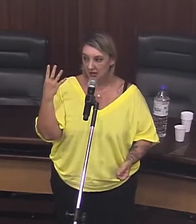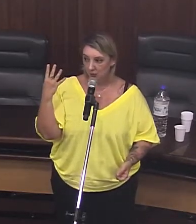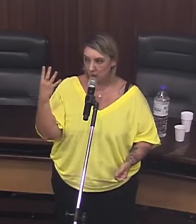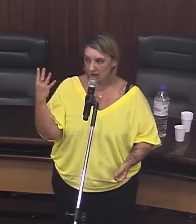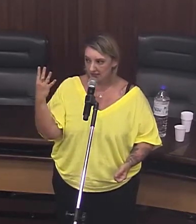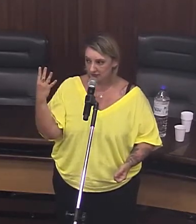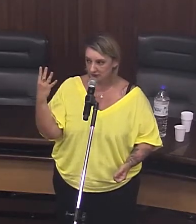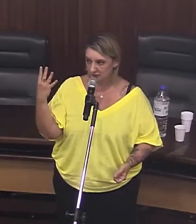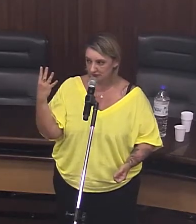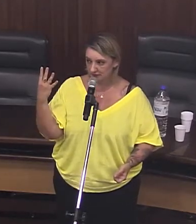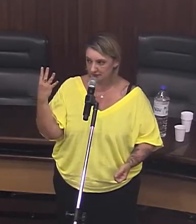4,